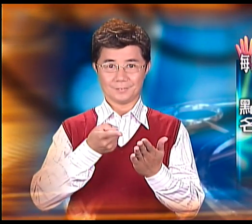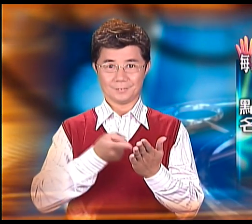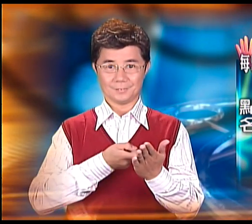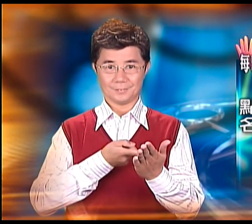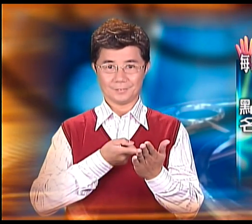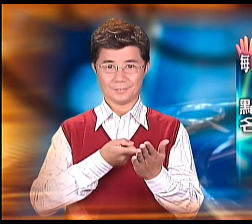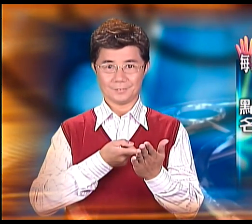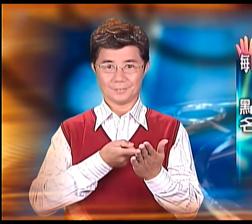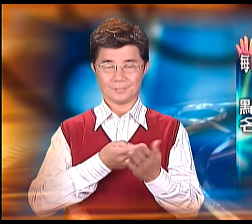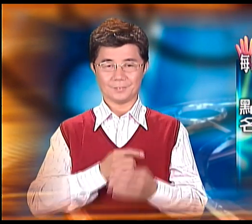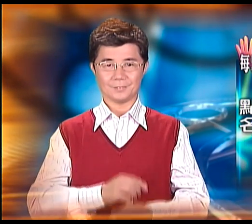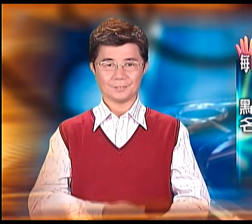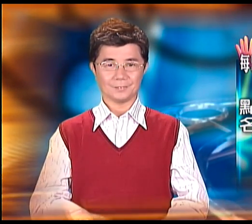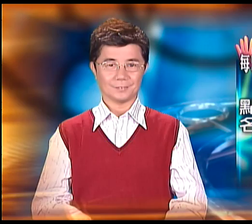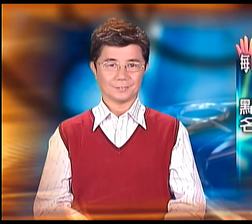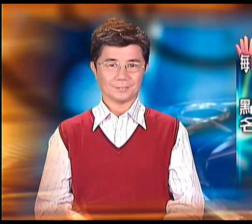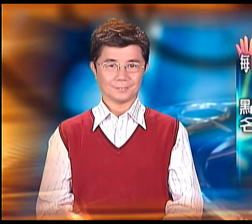子，就是点名的笔法。